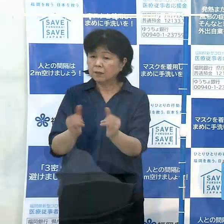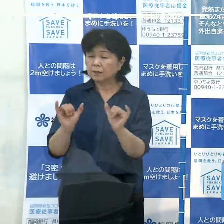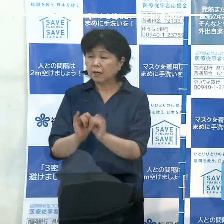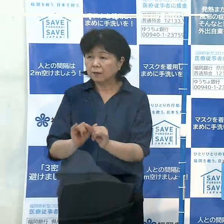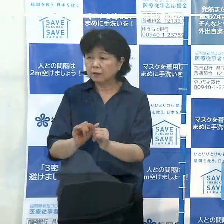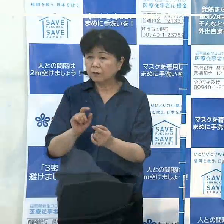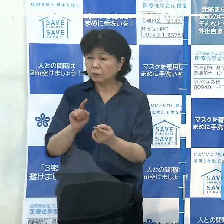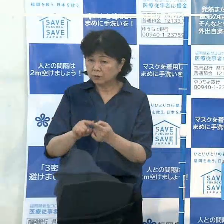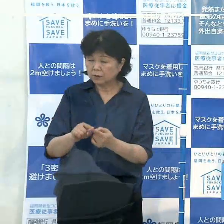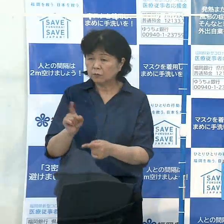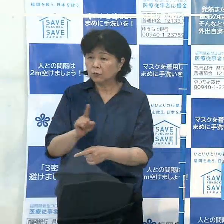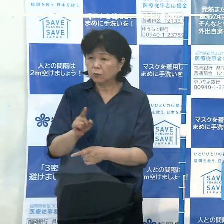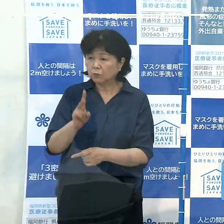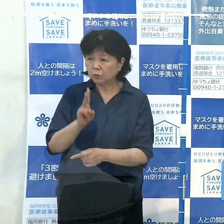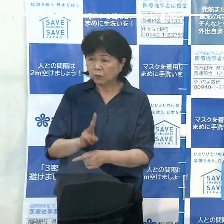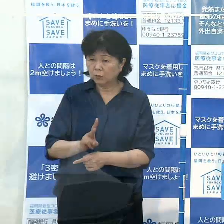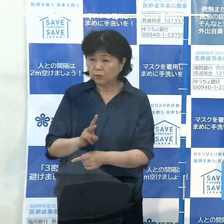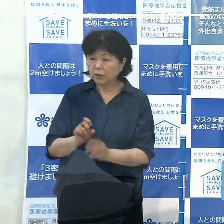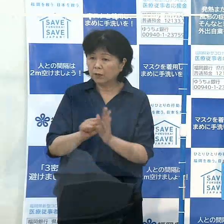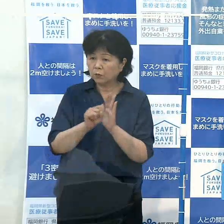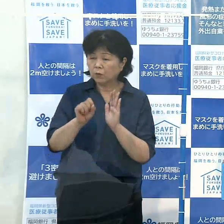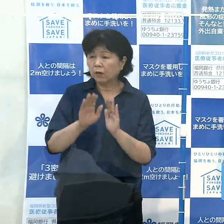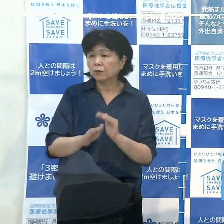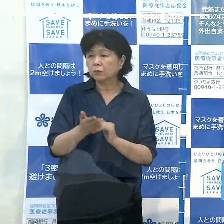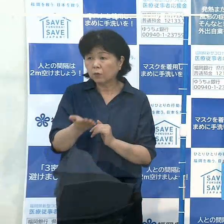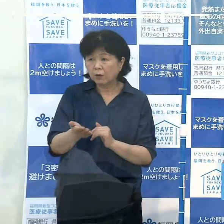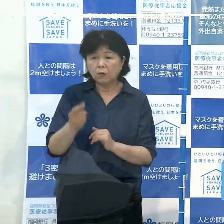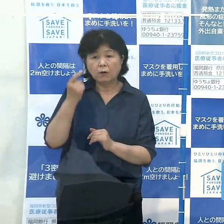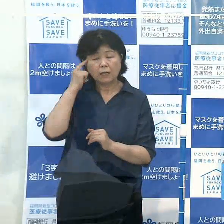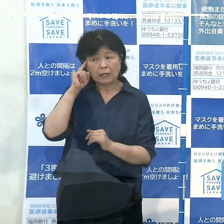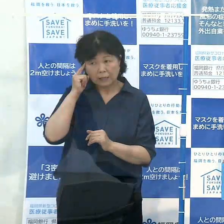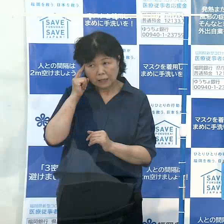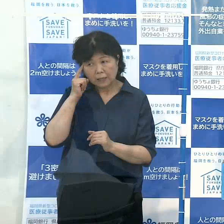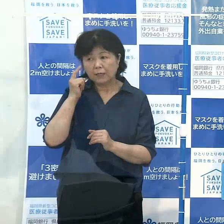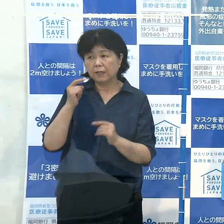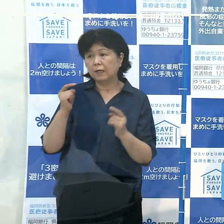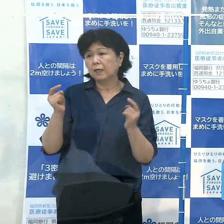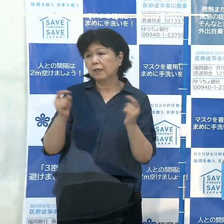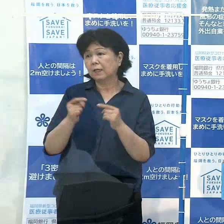い措置を検討していきたいと思います。